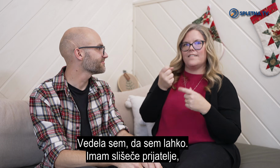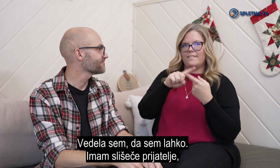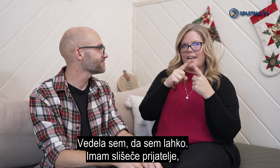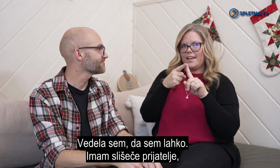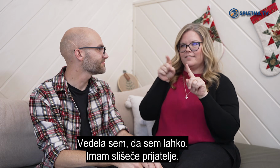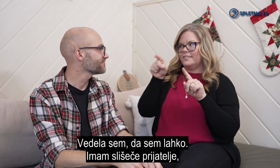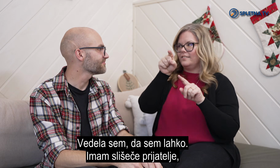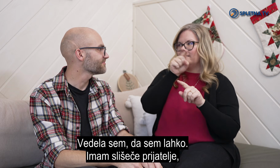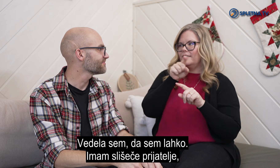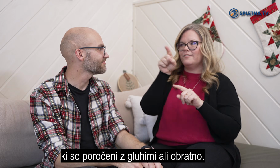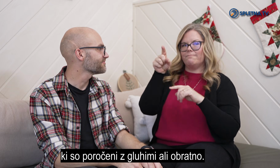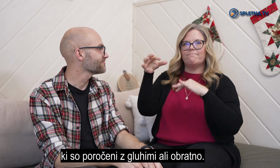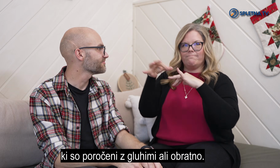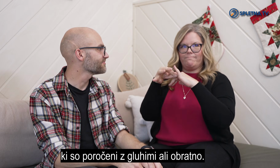gluhimi, ali obratno.